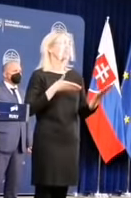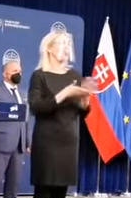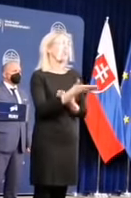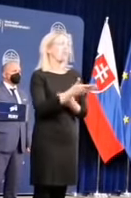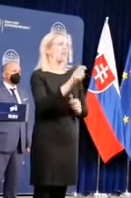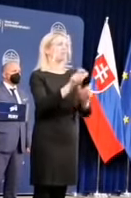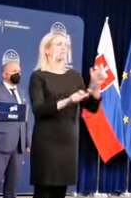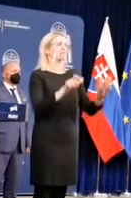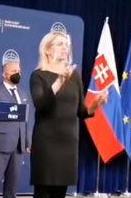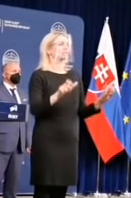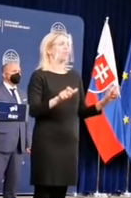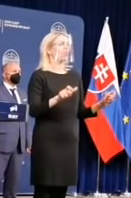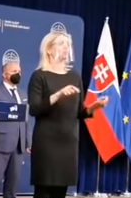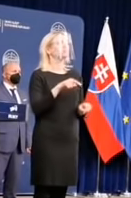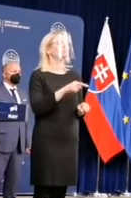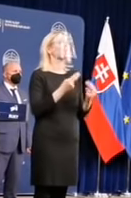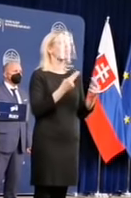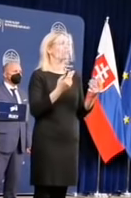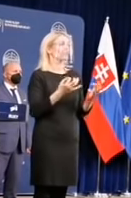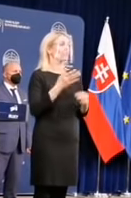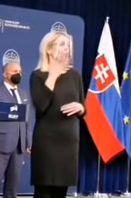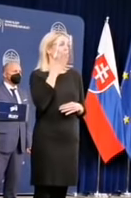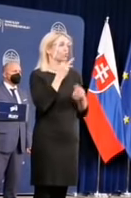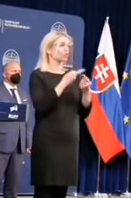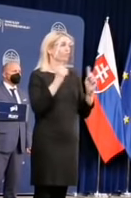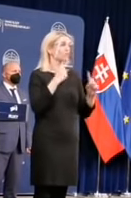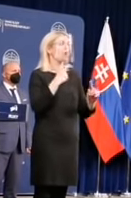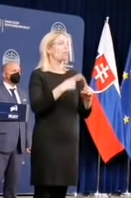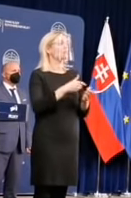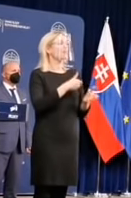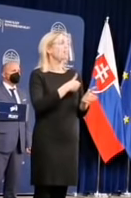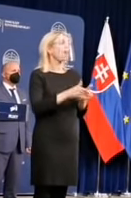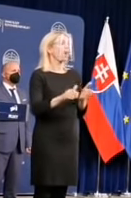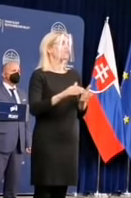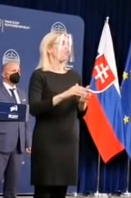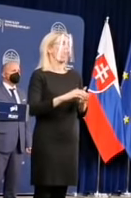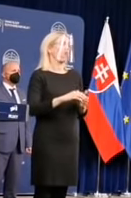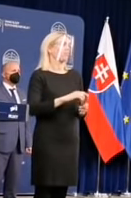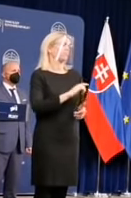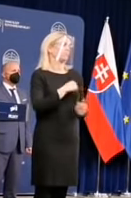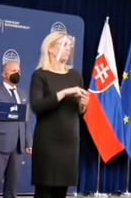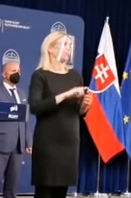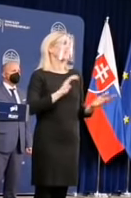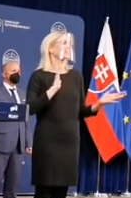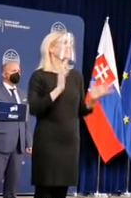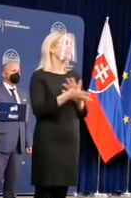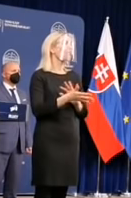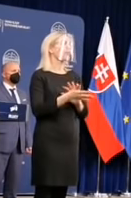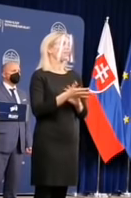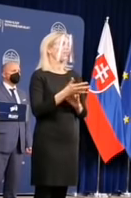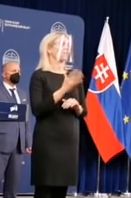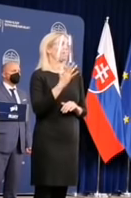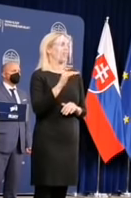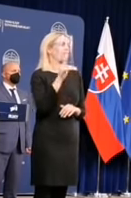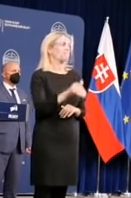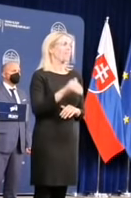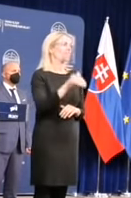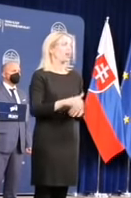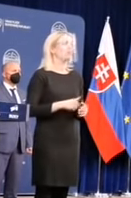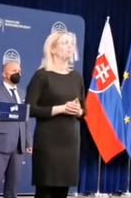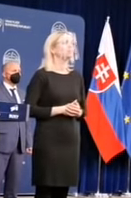vláde je budúcnosť Slovenska a ďalšie pôsobenie demokratickej vlády, nie vlády mafie.